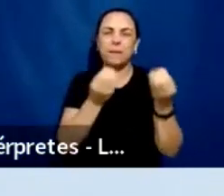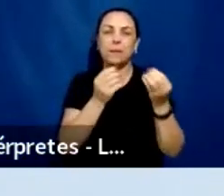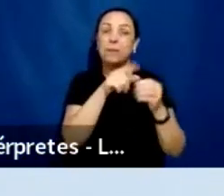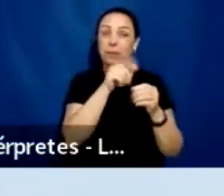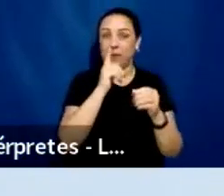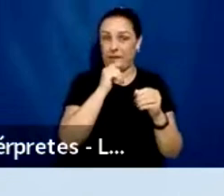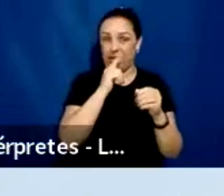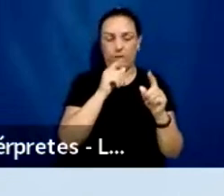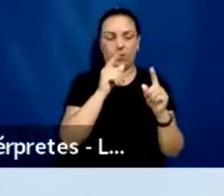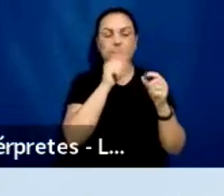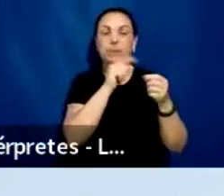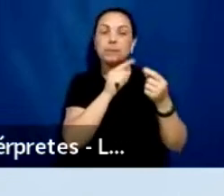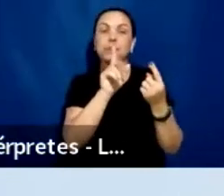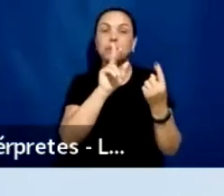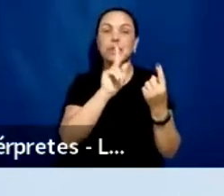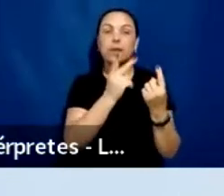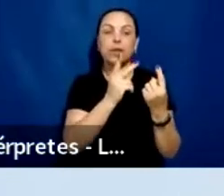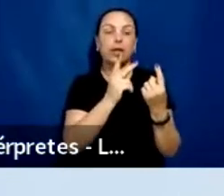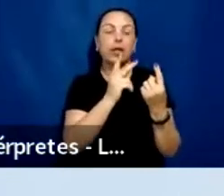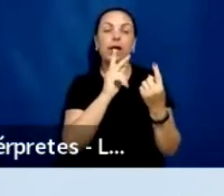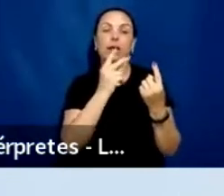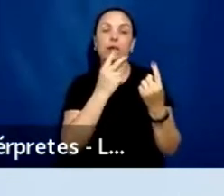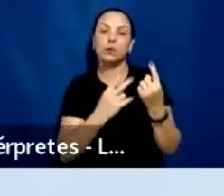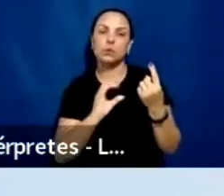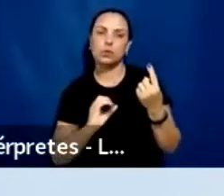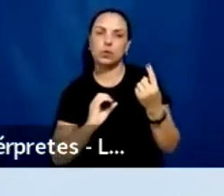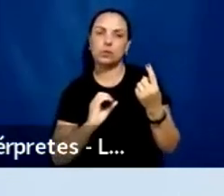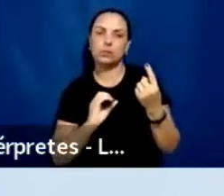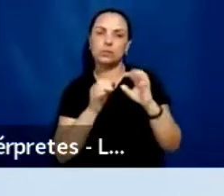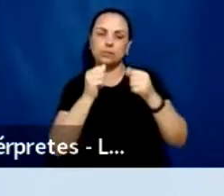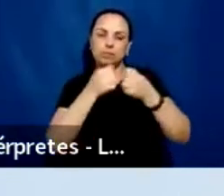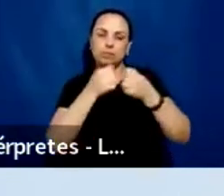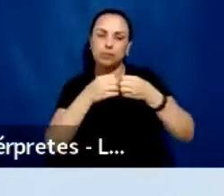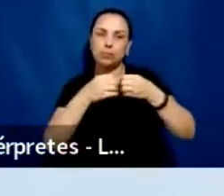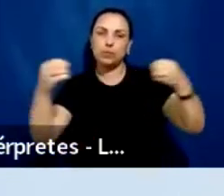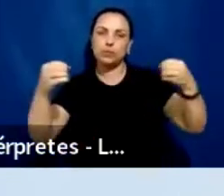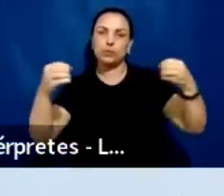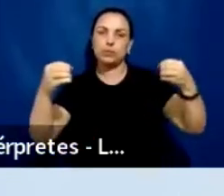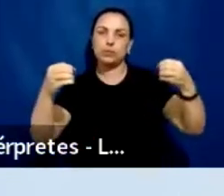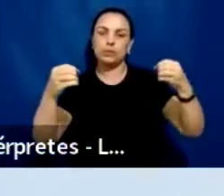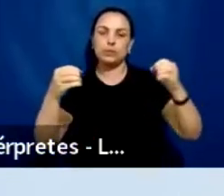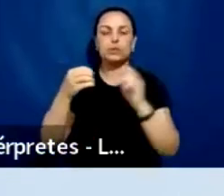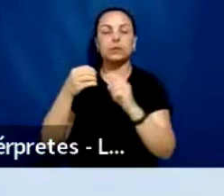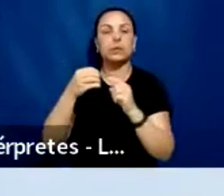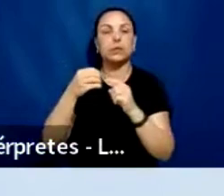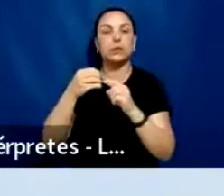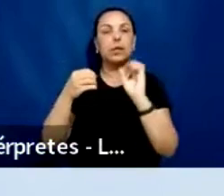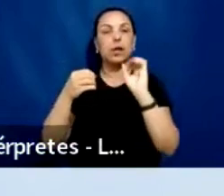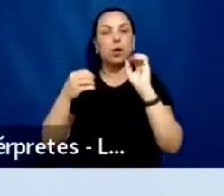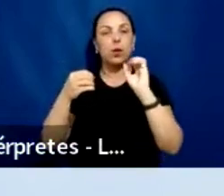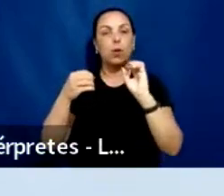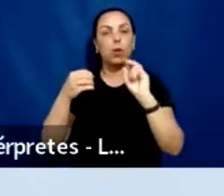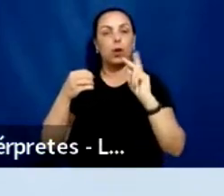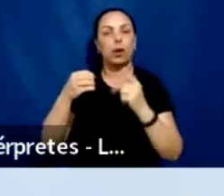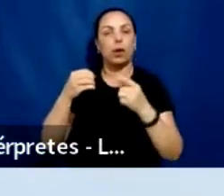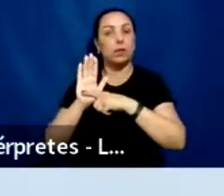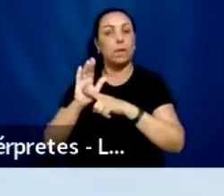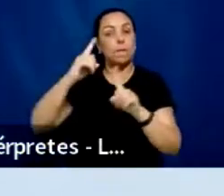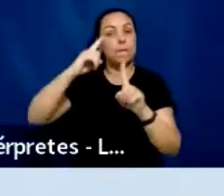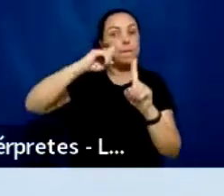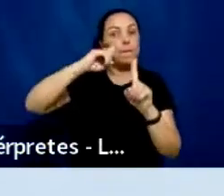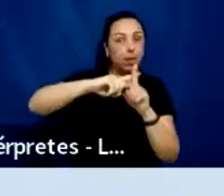de oxigênio. Então, vão se formar ali os íons de hidroxila e íons de